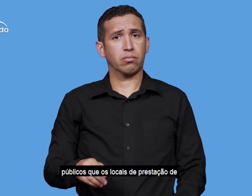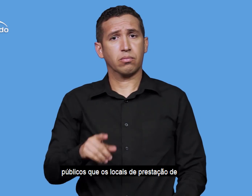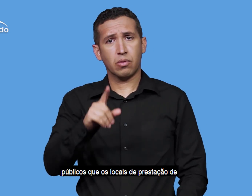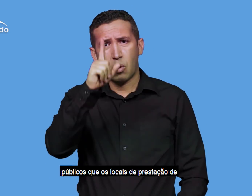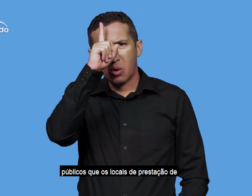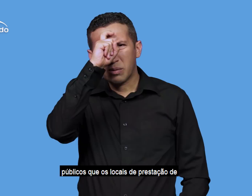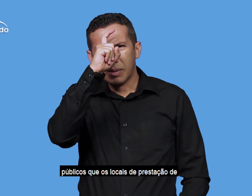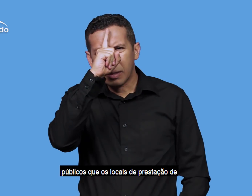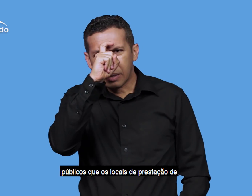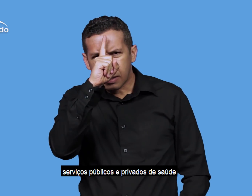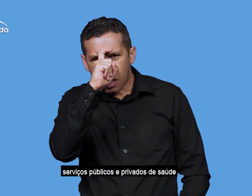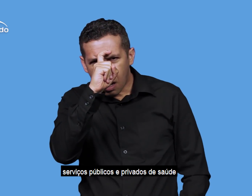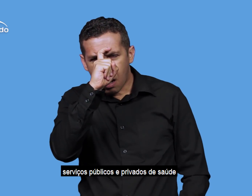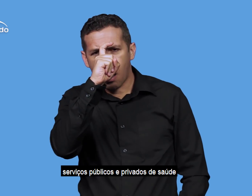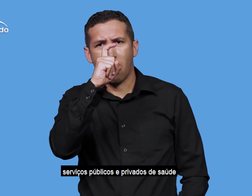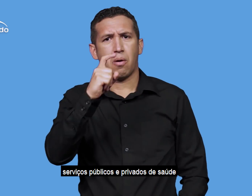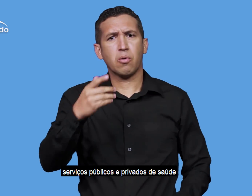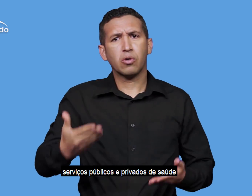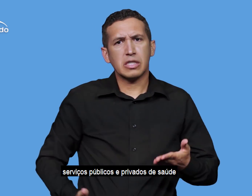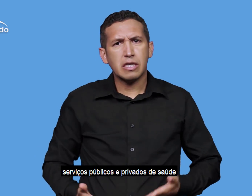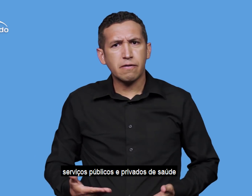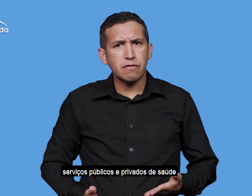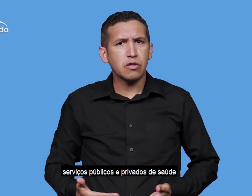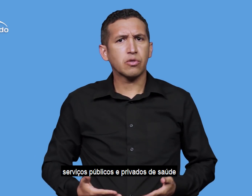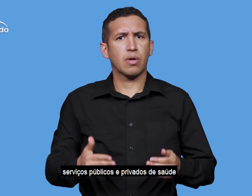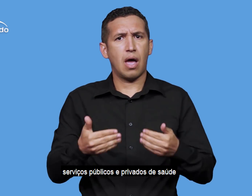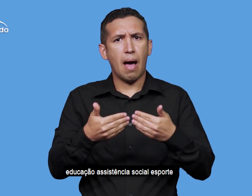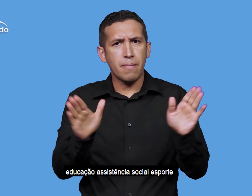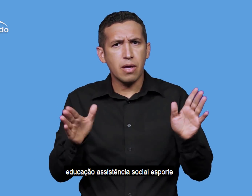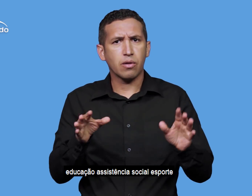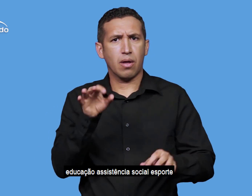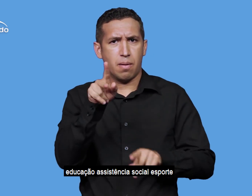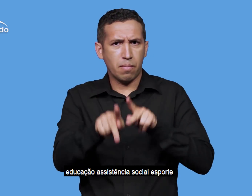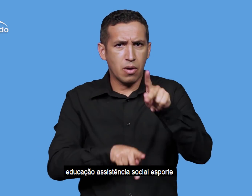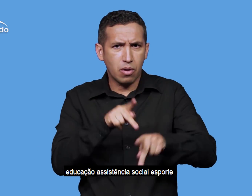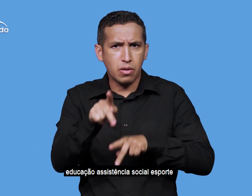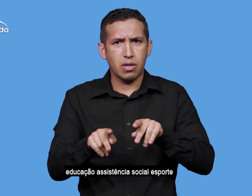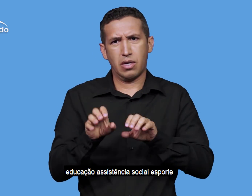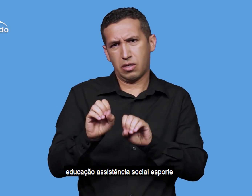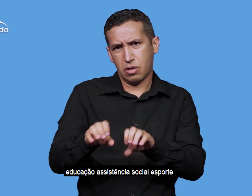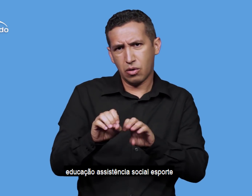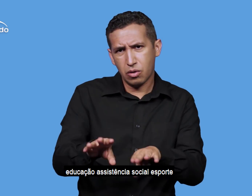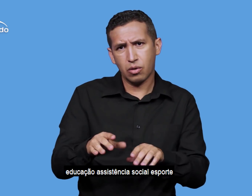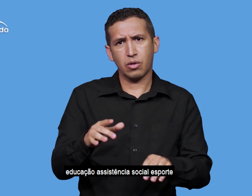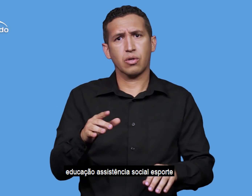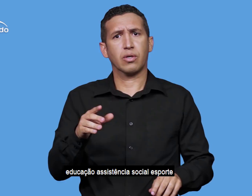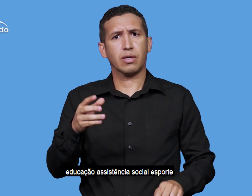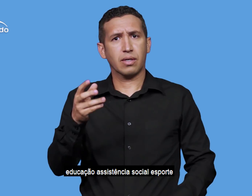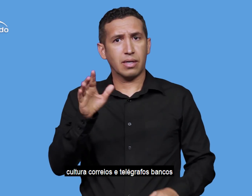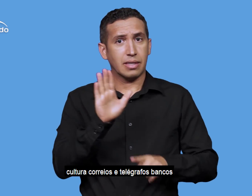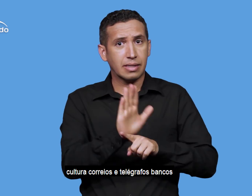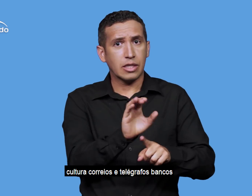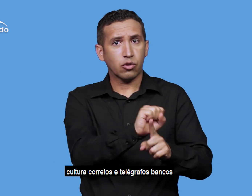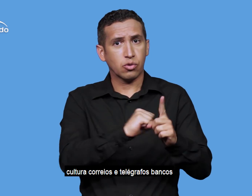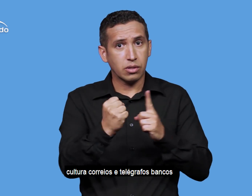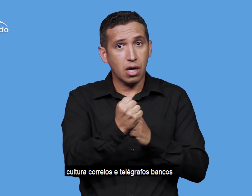locais de prestação de serviços públicos e privados de saúde educação assistência social esporte cultura